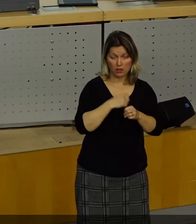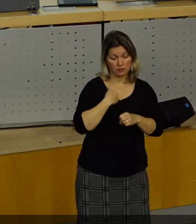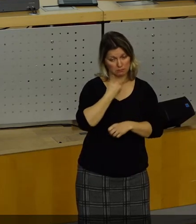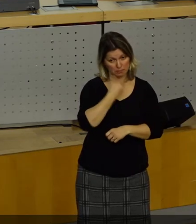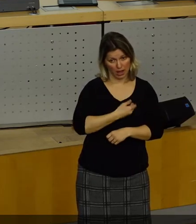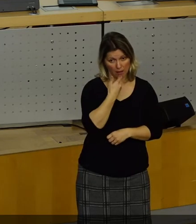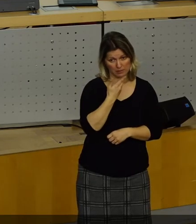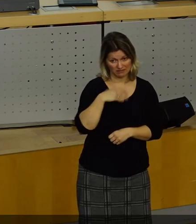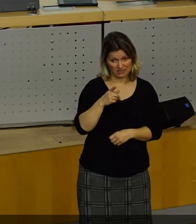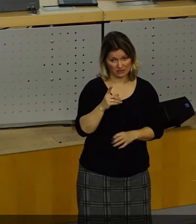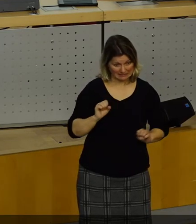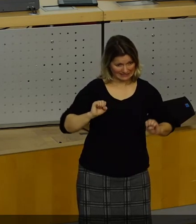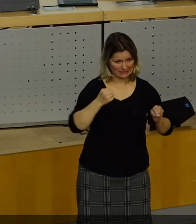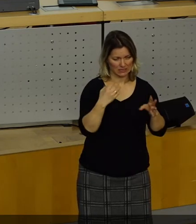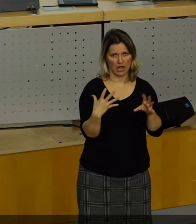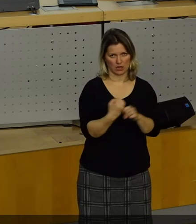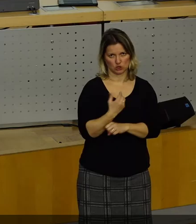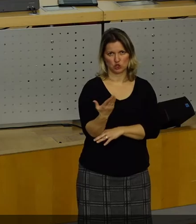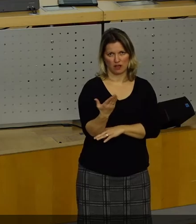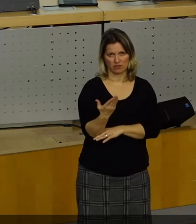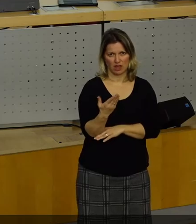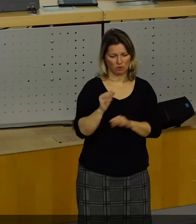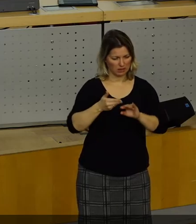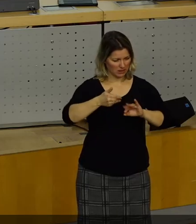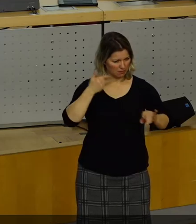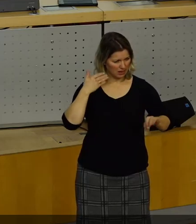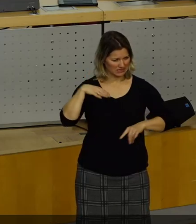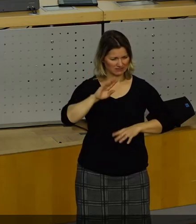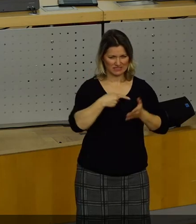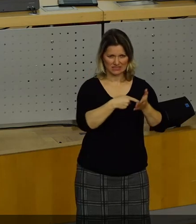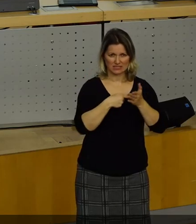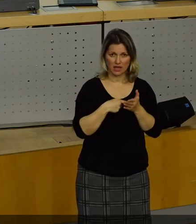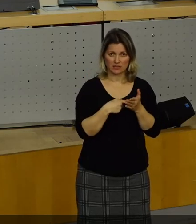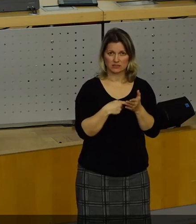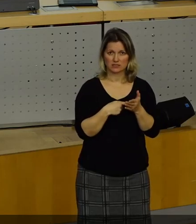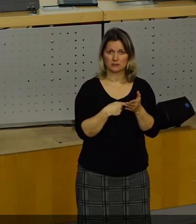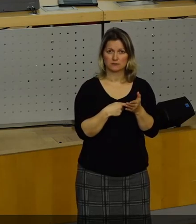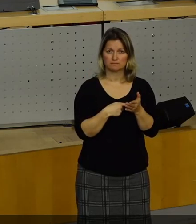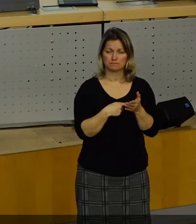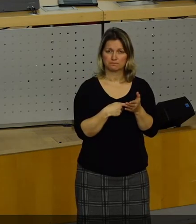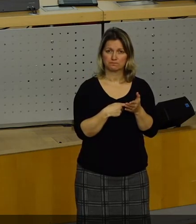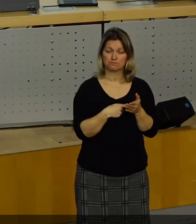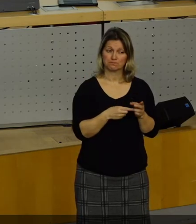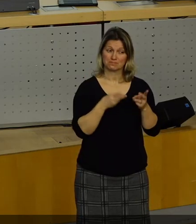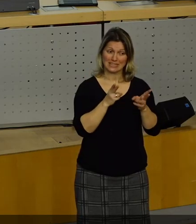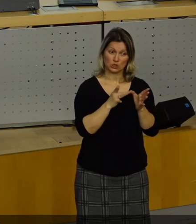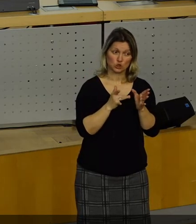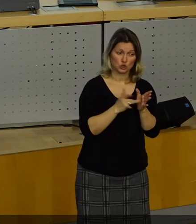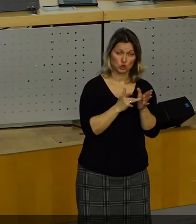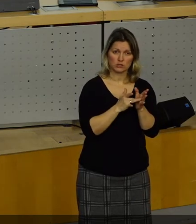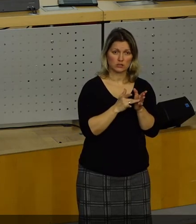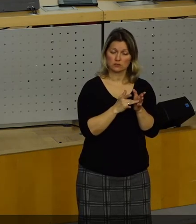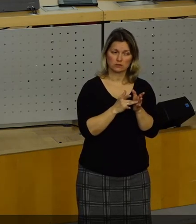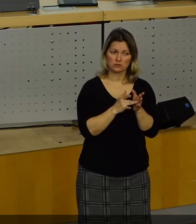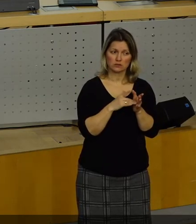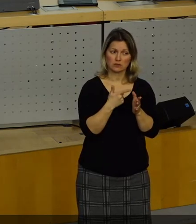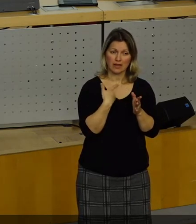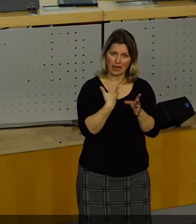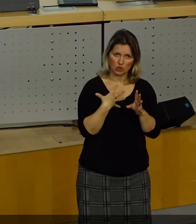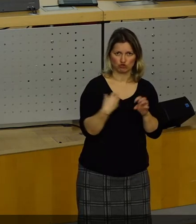beeindruckt und ich finde das auch gut, dass, weil sie damals gezeigt haben, dass man tatsächlich auch dadurch, dass man sich wert was erreichen kann. Das, was